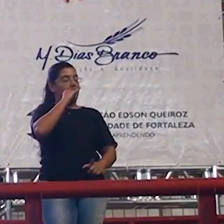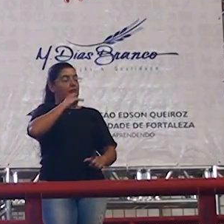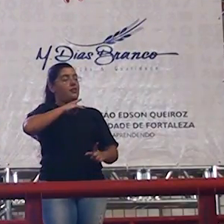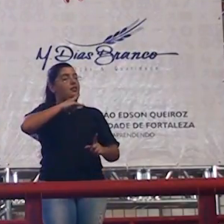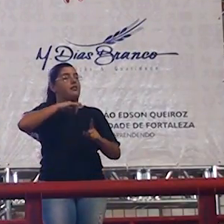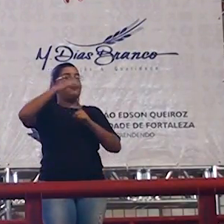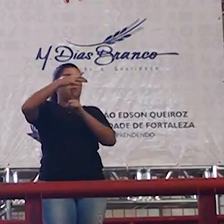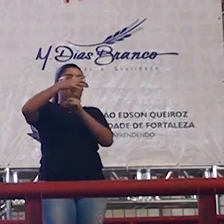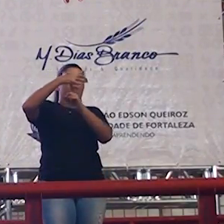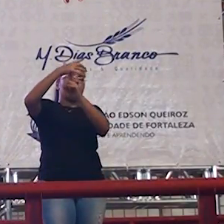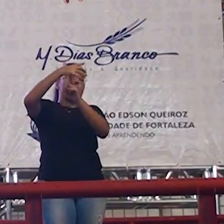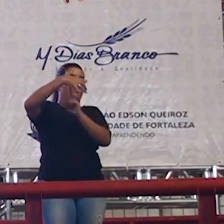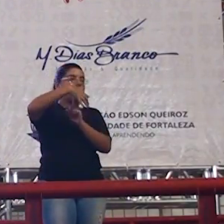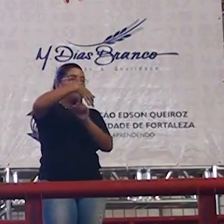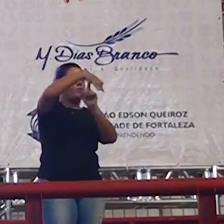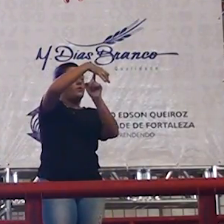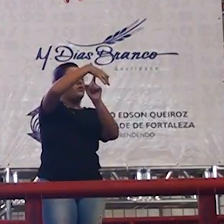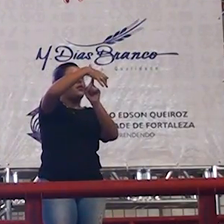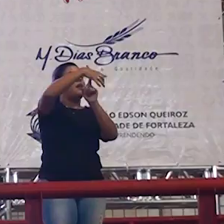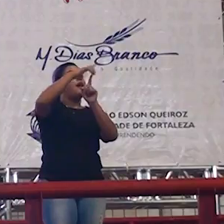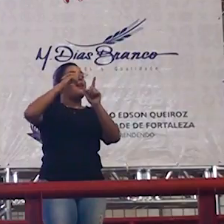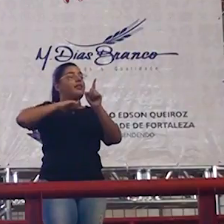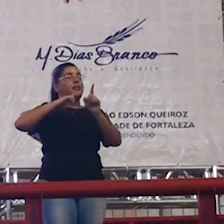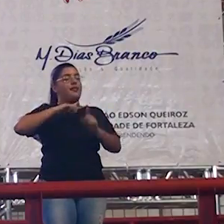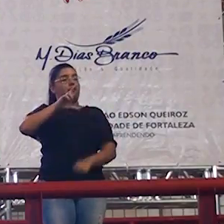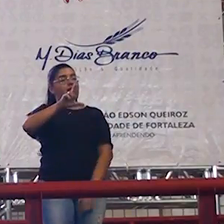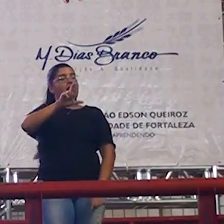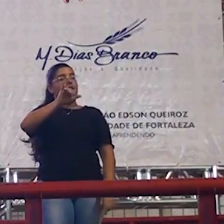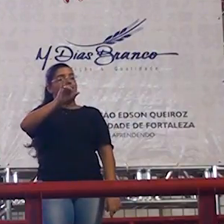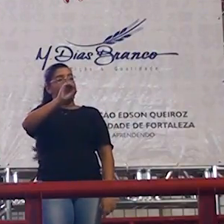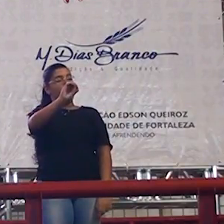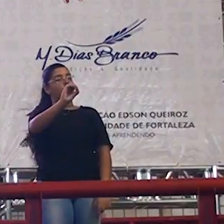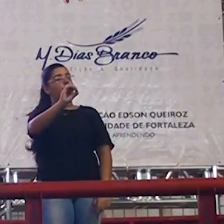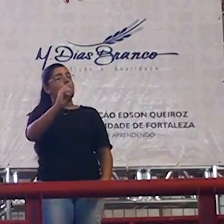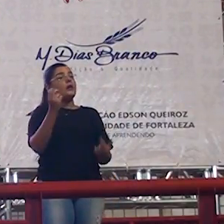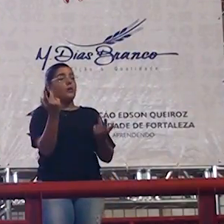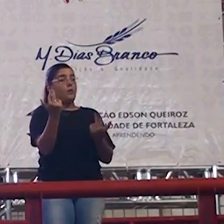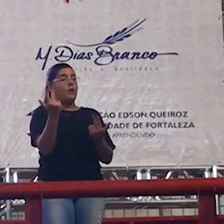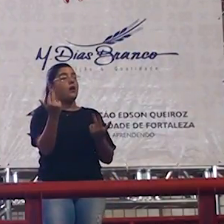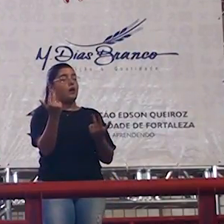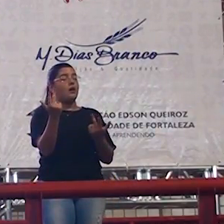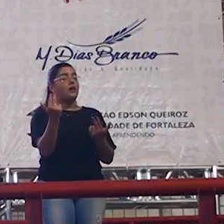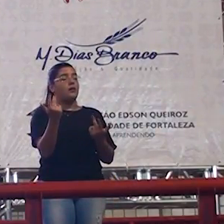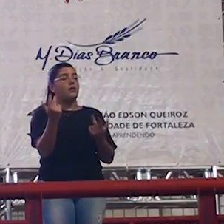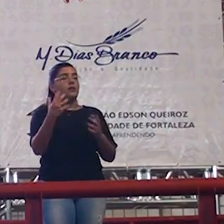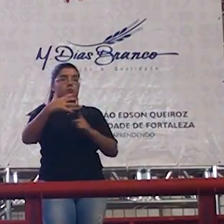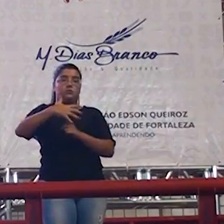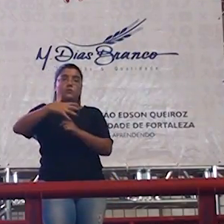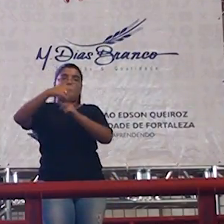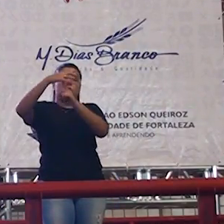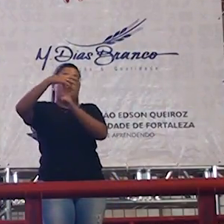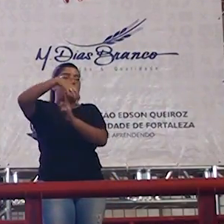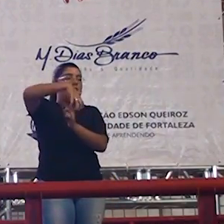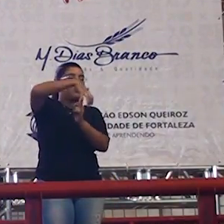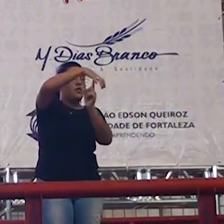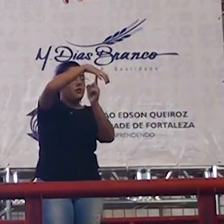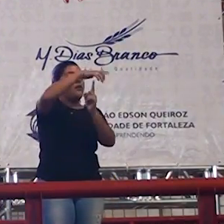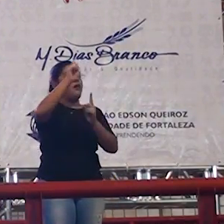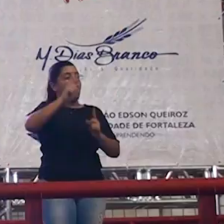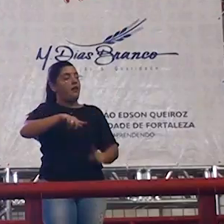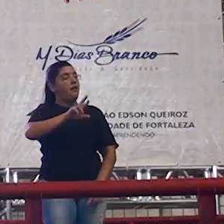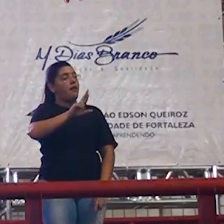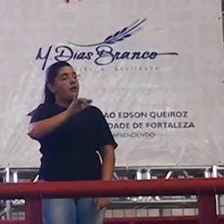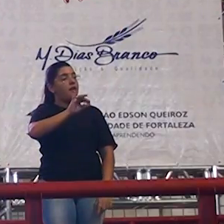antenas é um raio, tem raios iguais. As coberturas dessas antenas